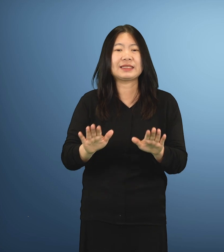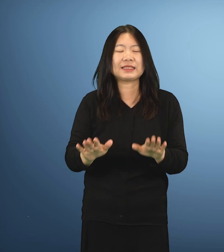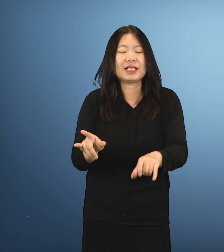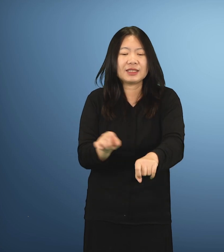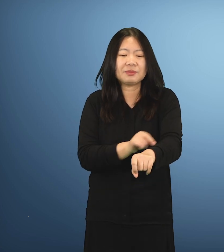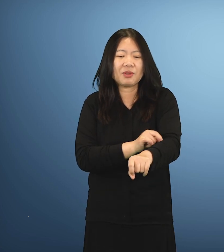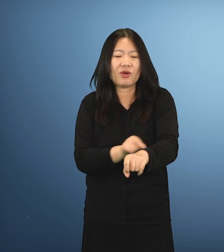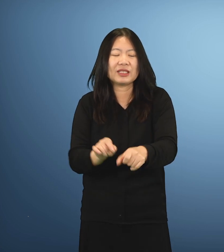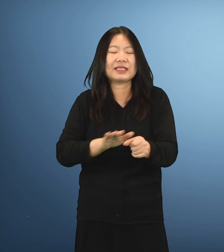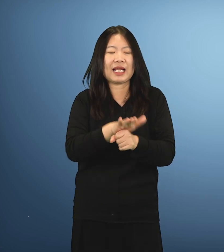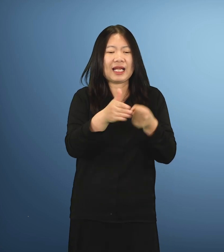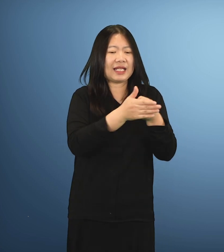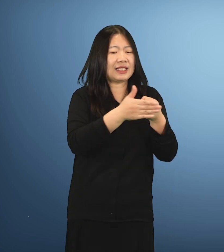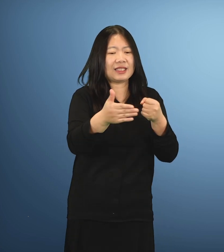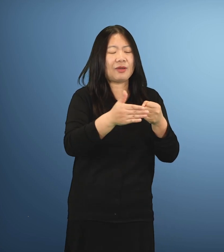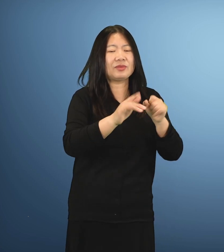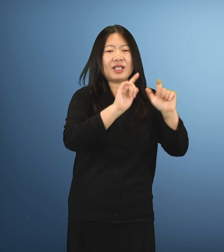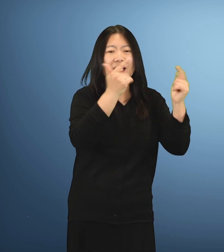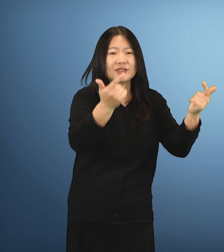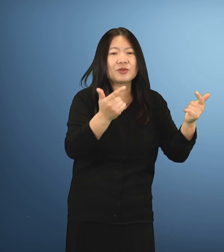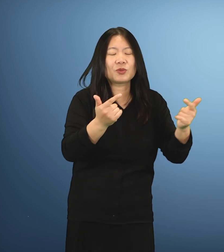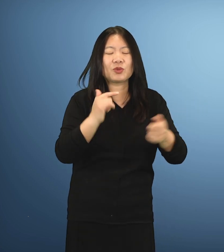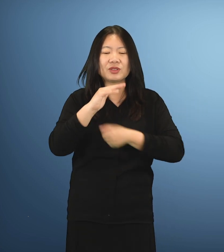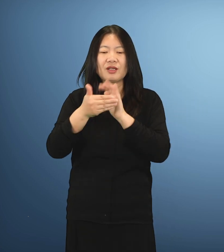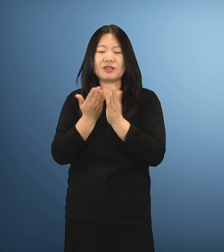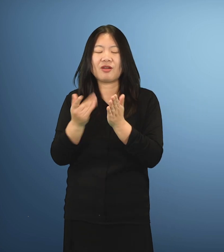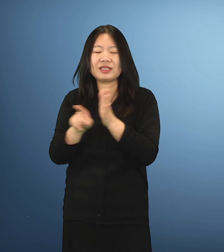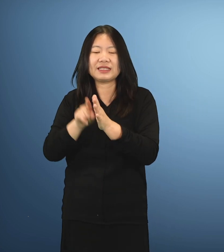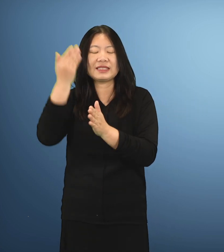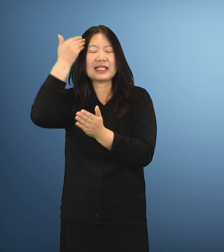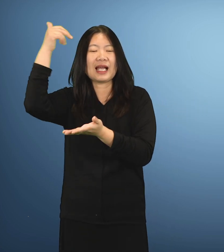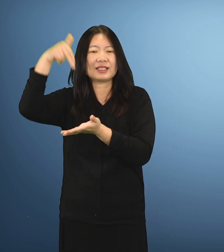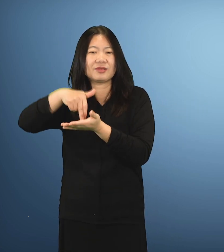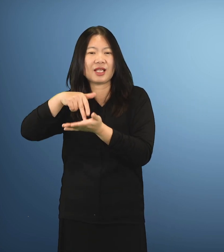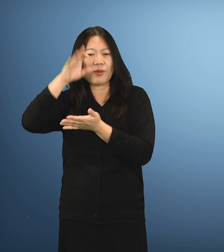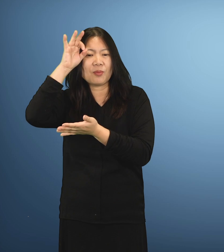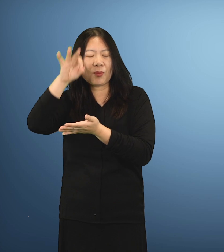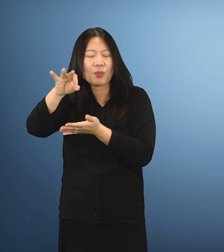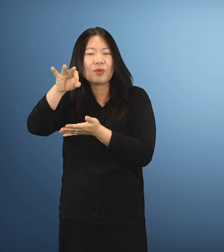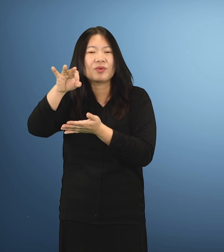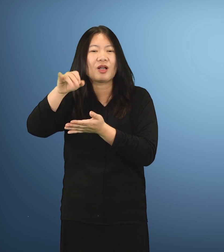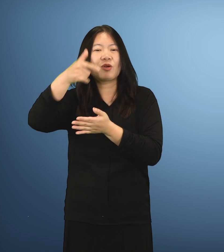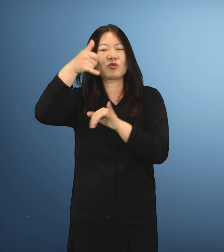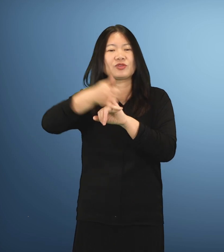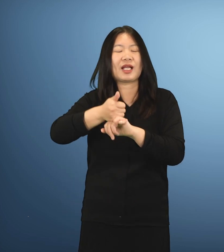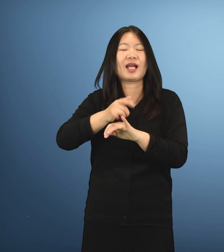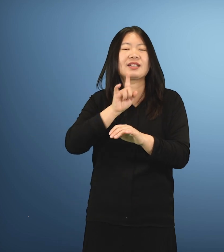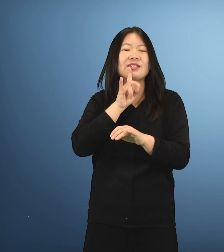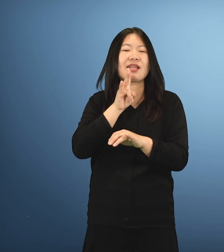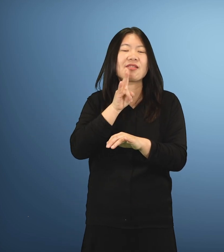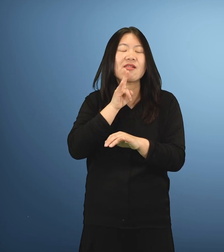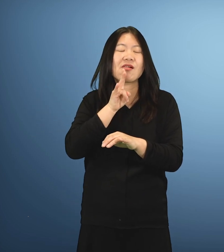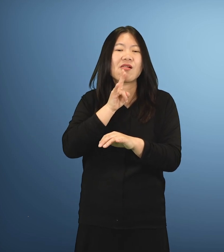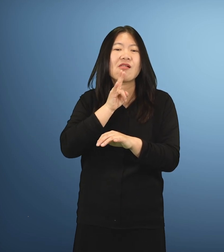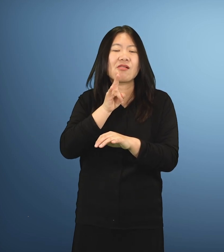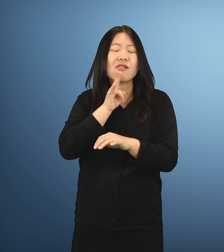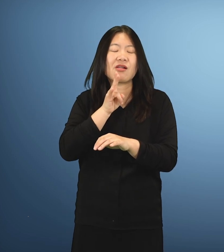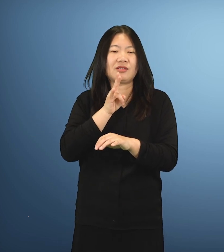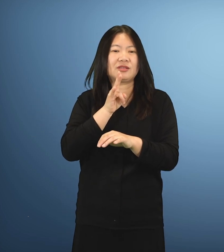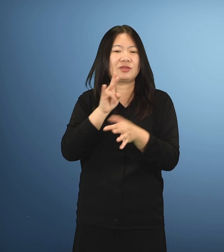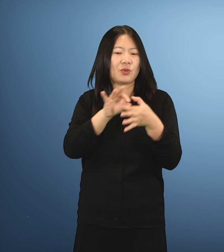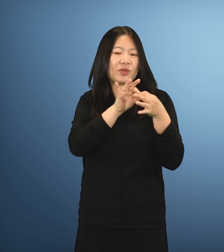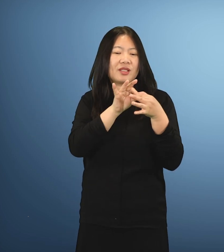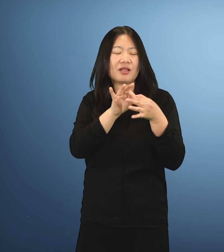특별히 사랑해서가 아니라 성경 신학적 관점에서 이분이 구약에